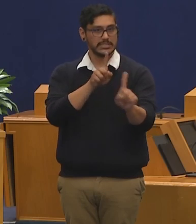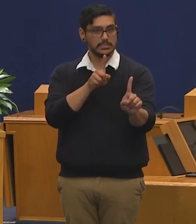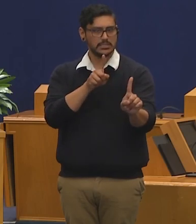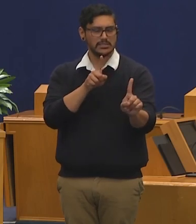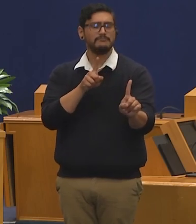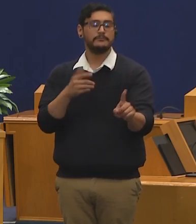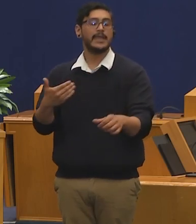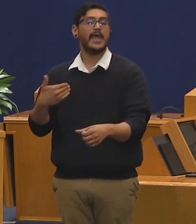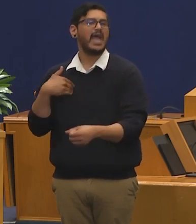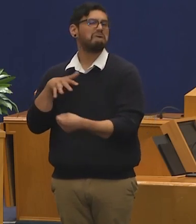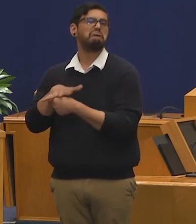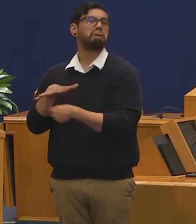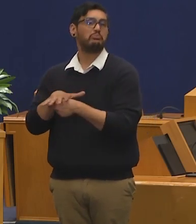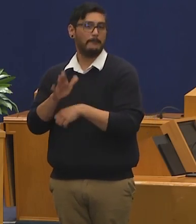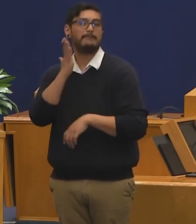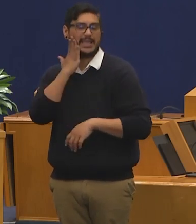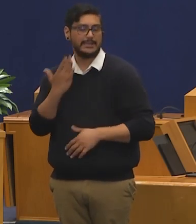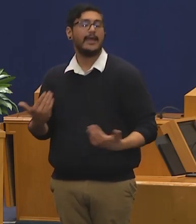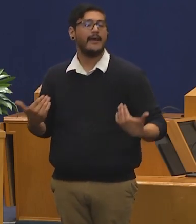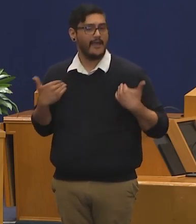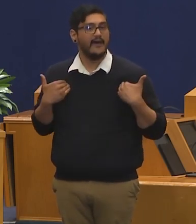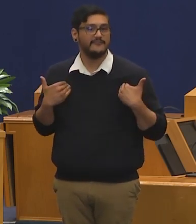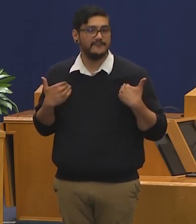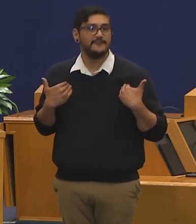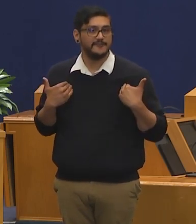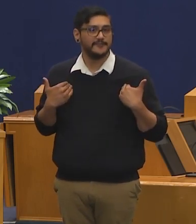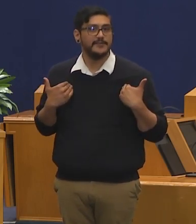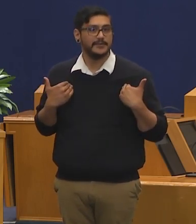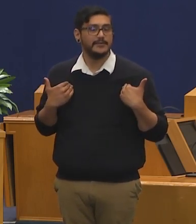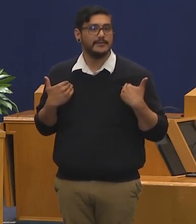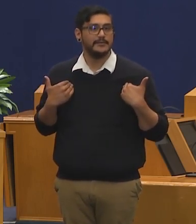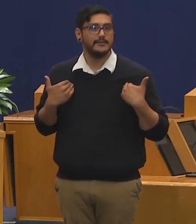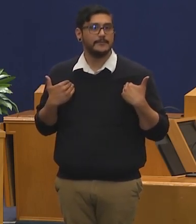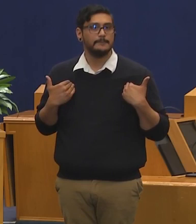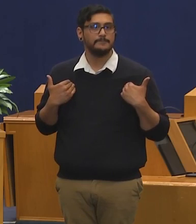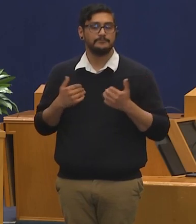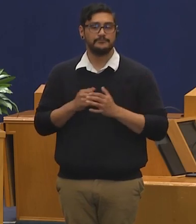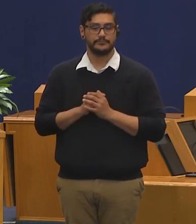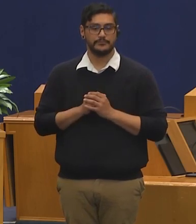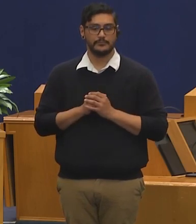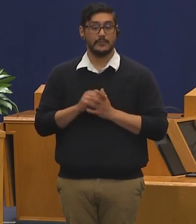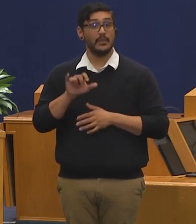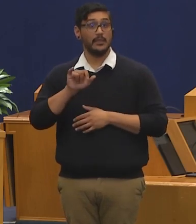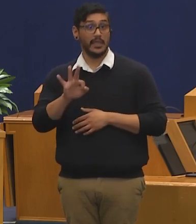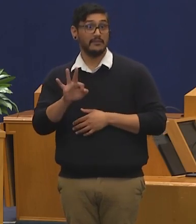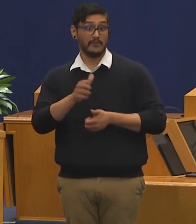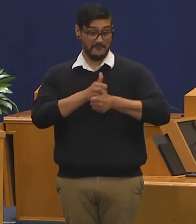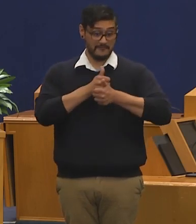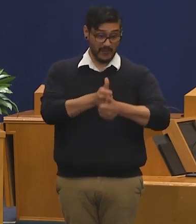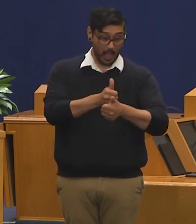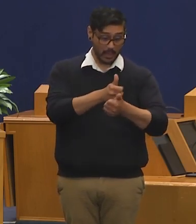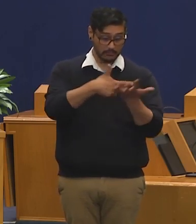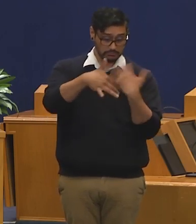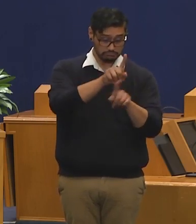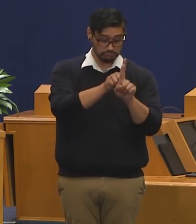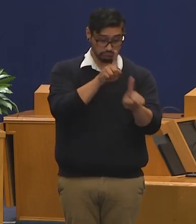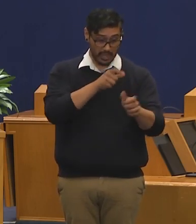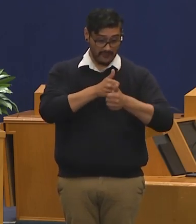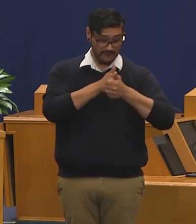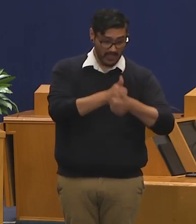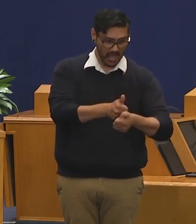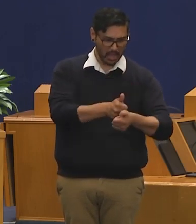Pensamos que tenemos suficientes camas, pensamos que tenemos suficientes ventiladores.